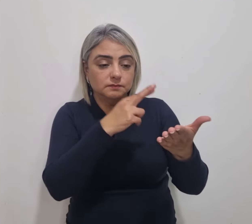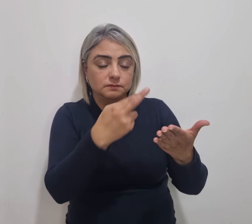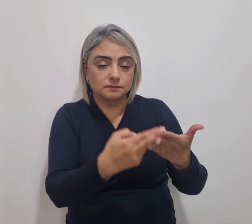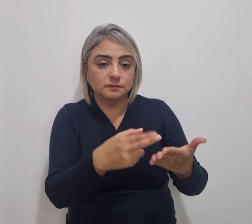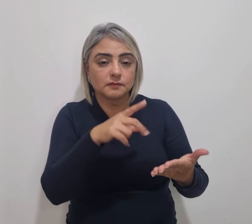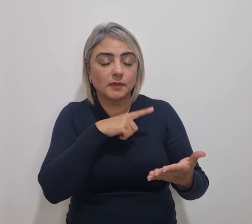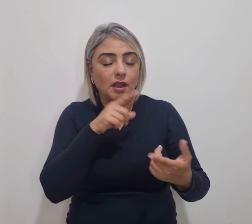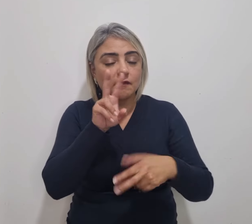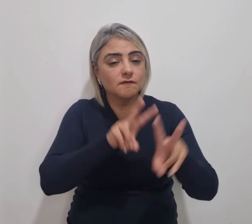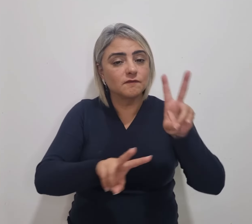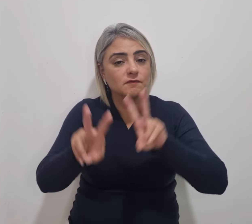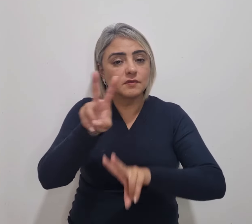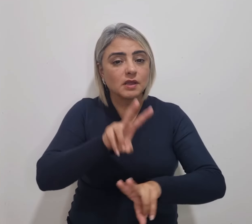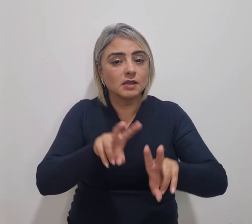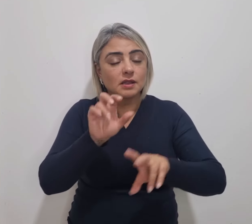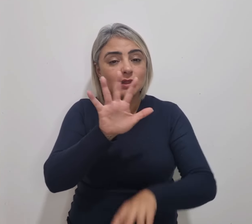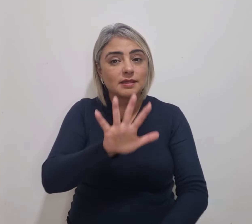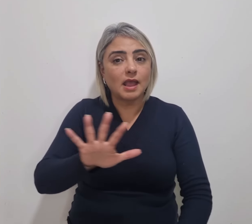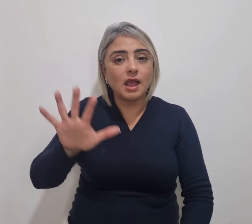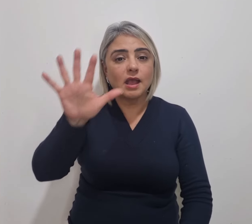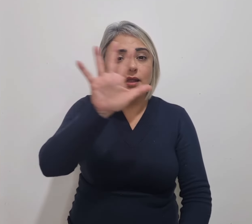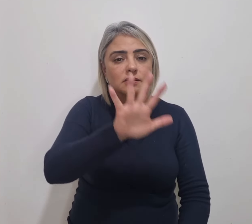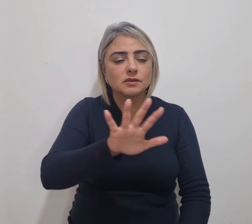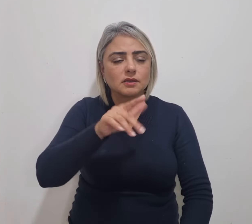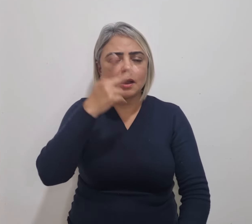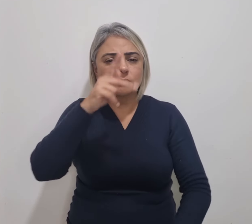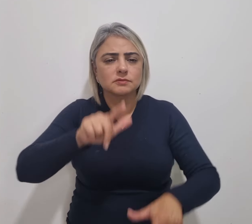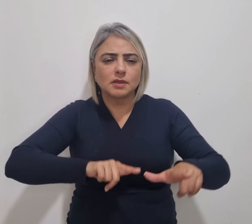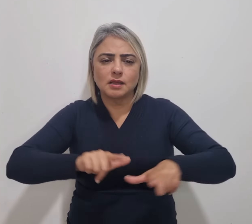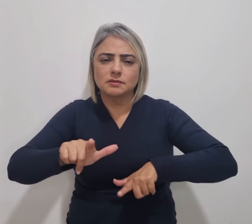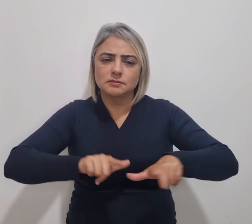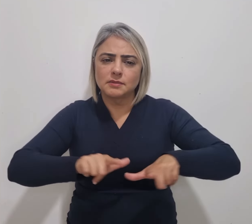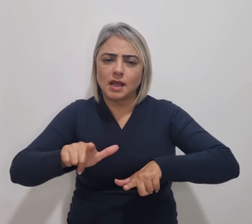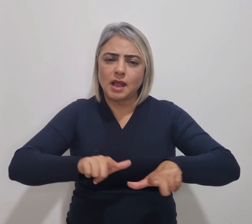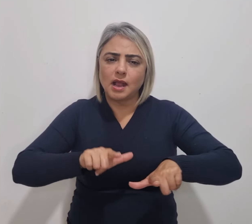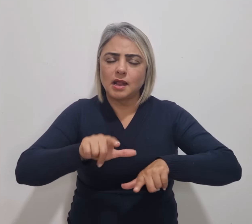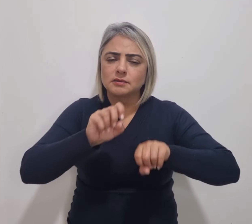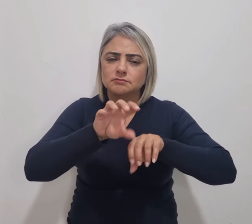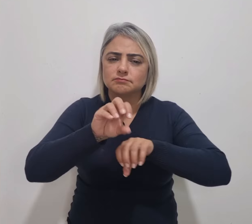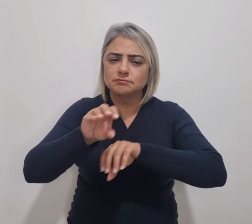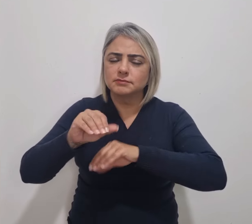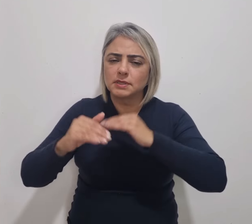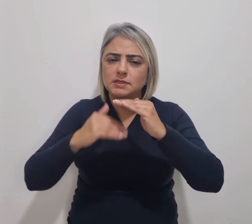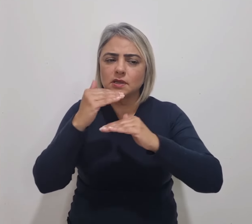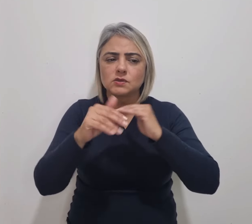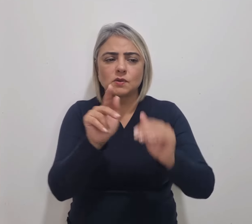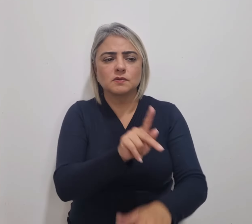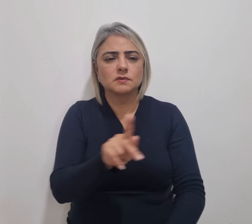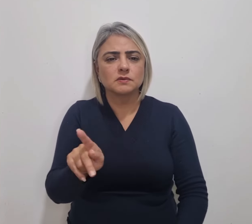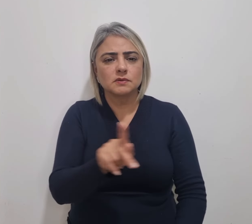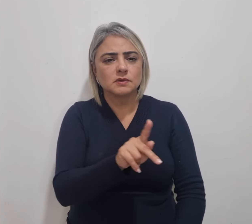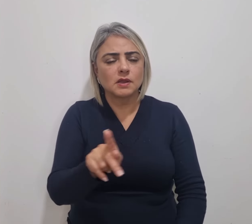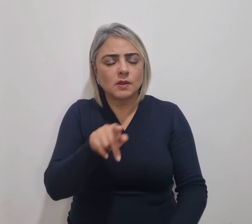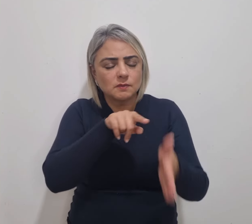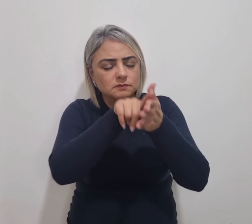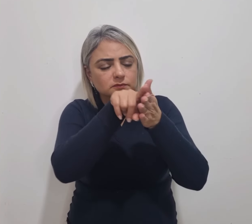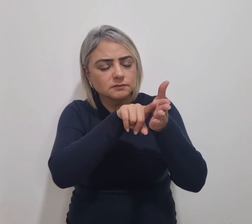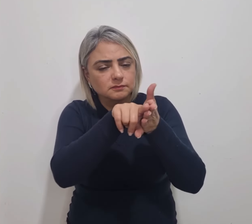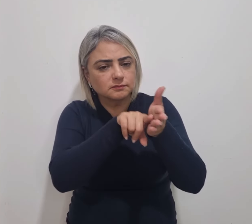visibilidade nacional ao trabalho educacional desenvolvido por professores pesquisadores em